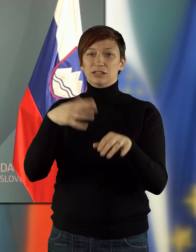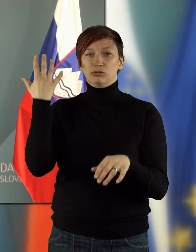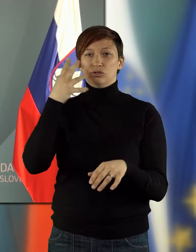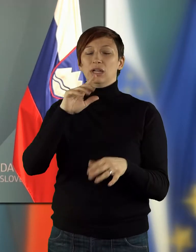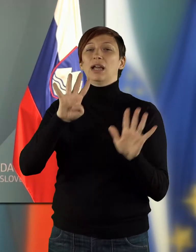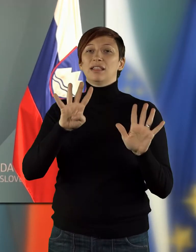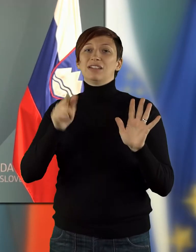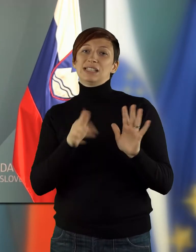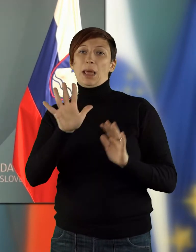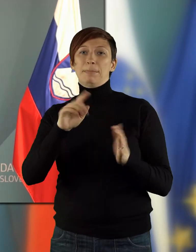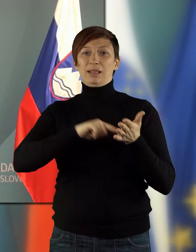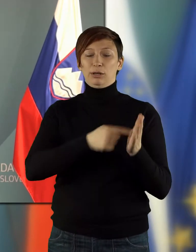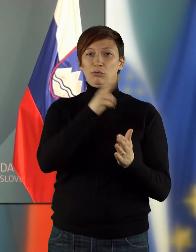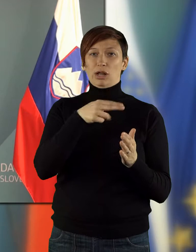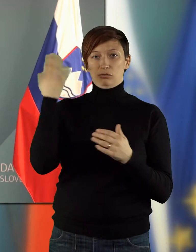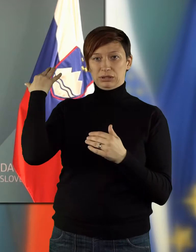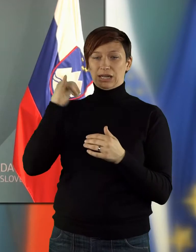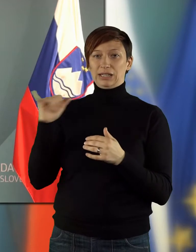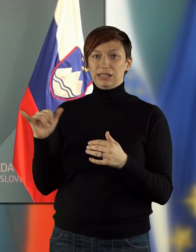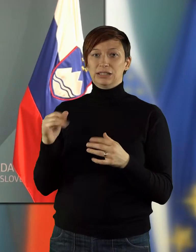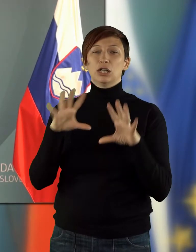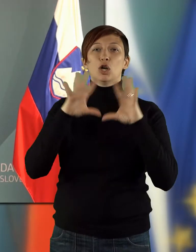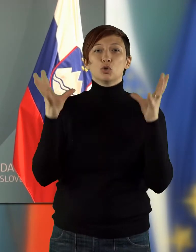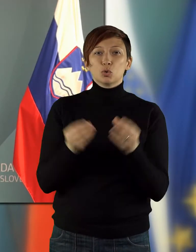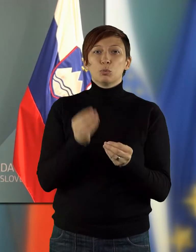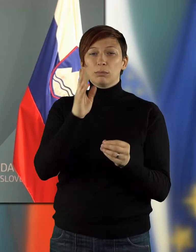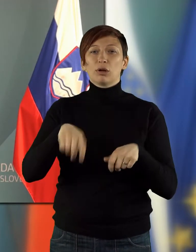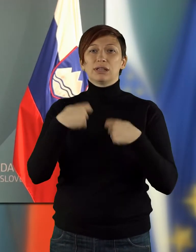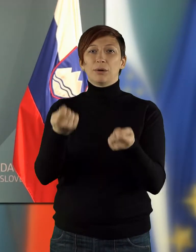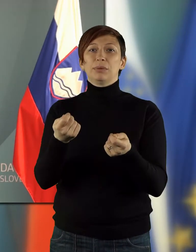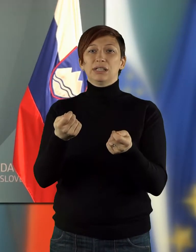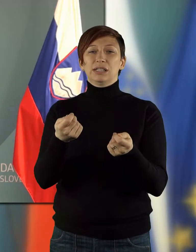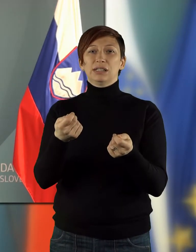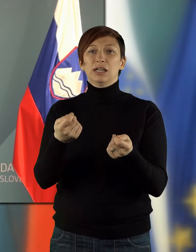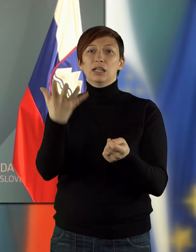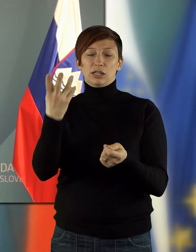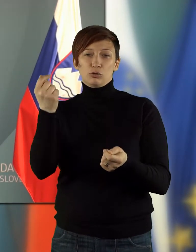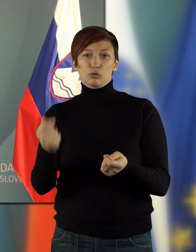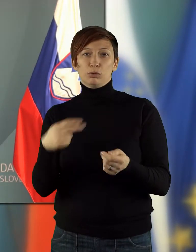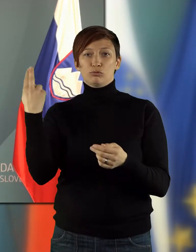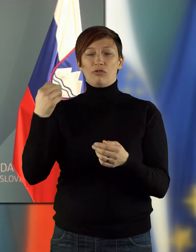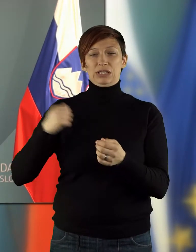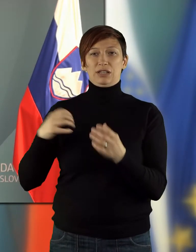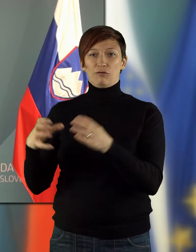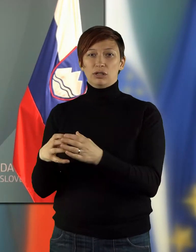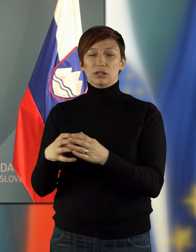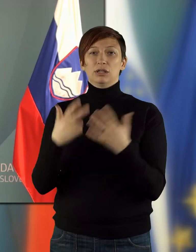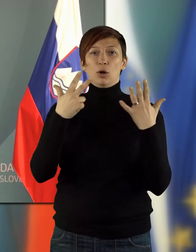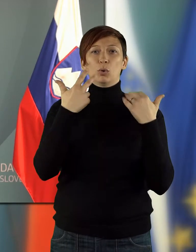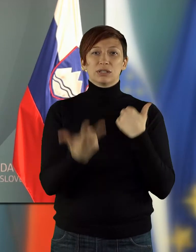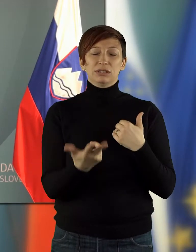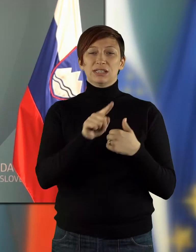dveh letih namenili 9,5 milijona evrov. Skupaj je bilo torej namenjenih prejemkom zaposlenih v Slovenski